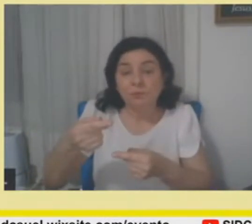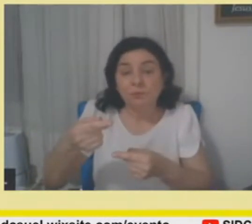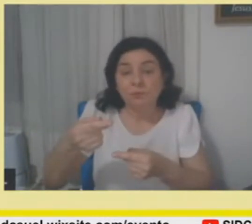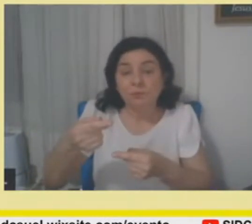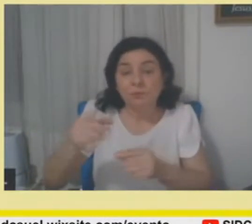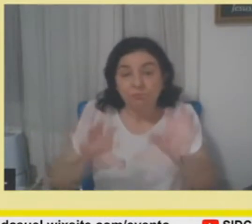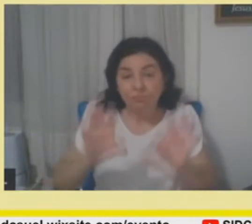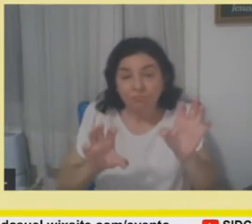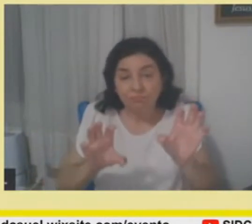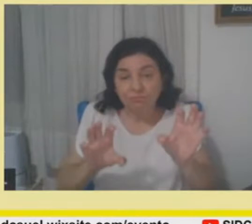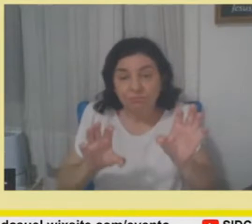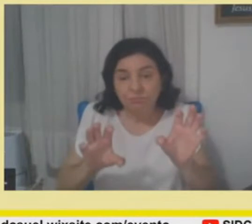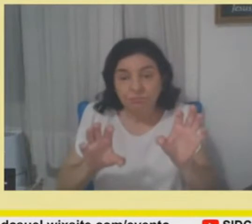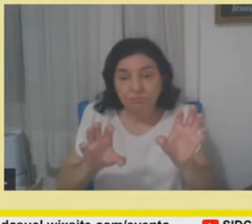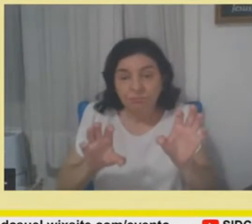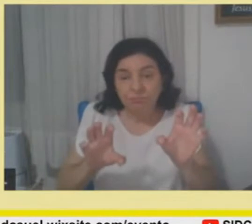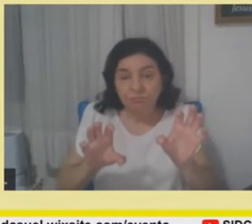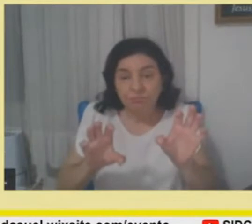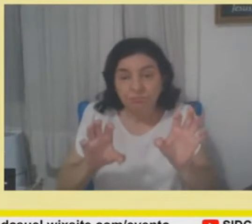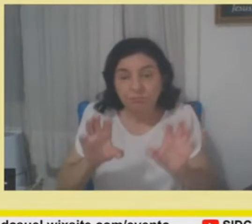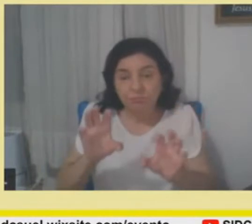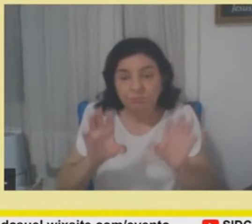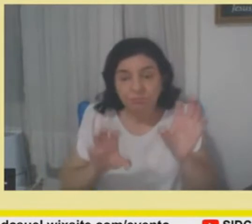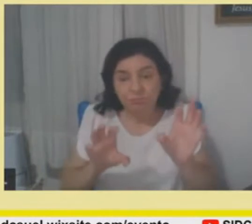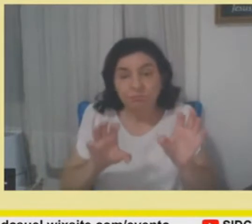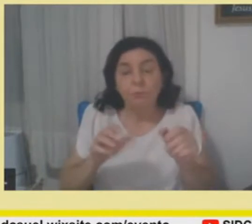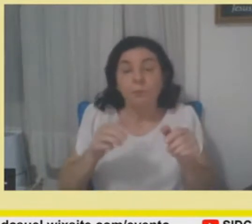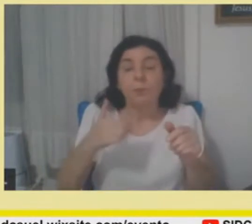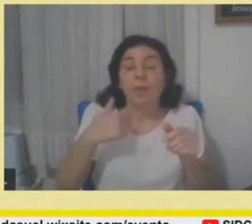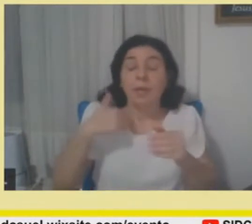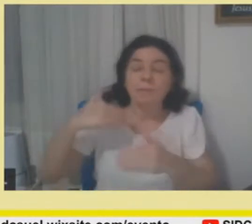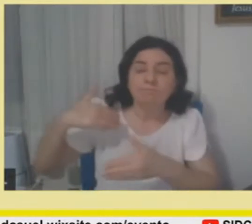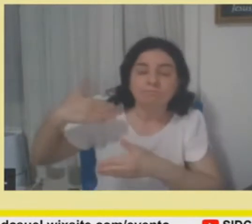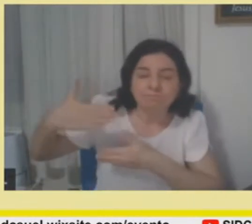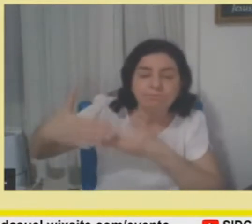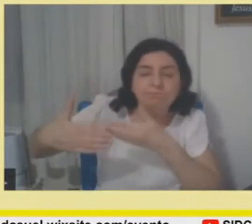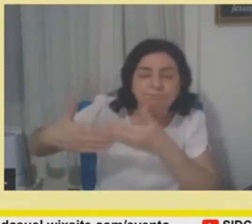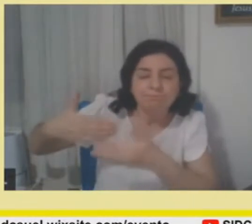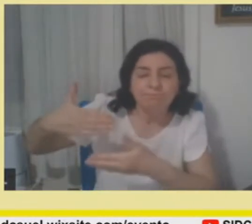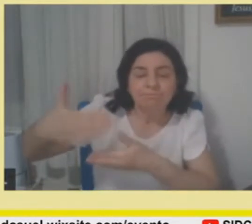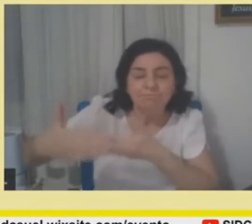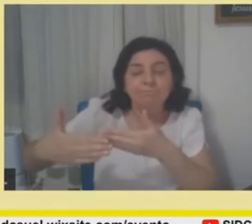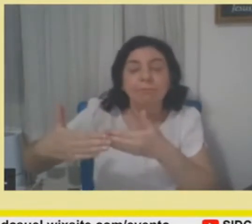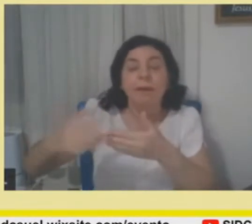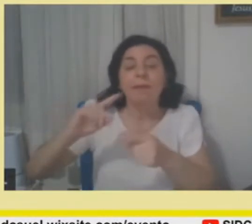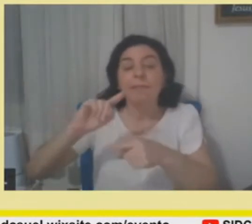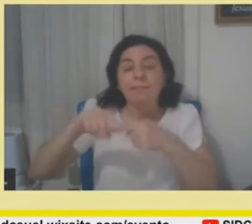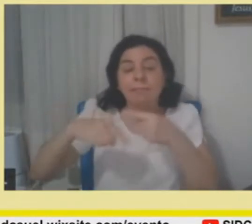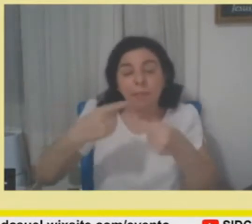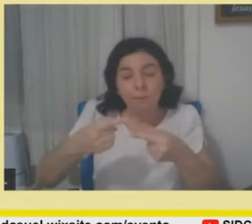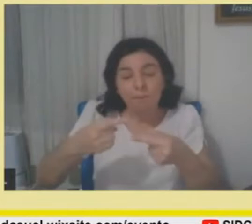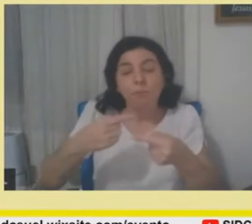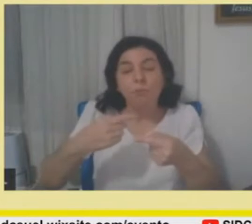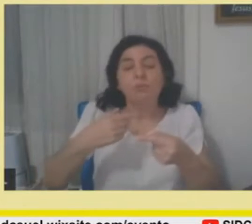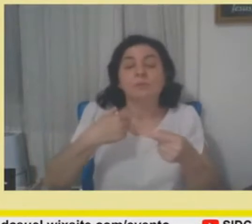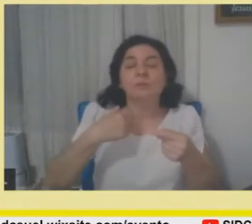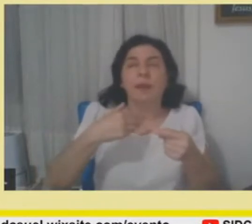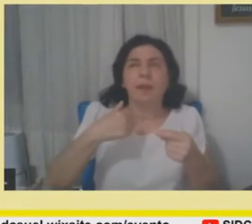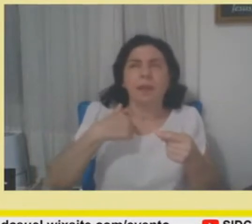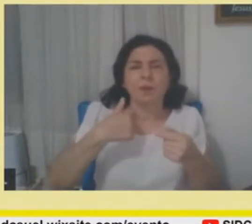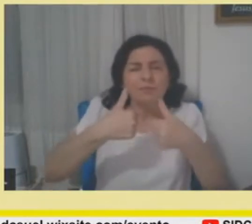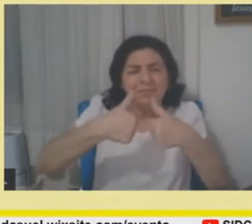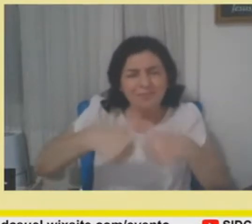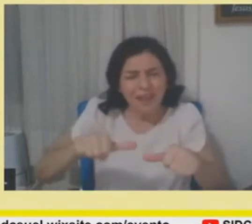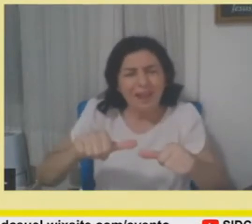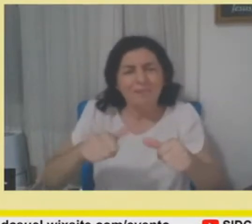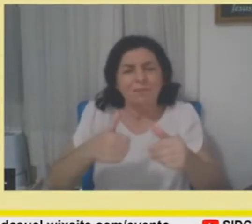poucos. Ai, tá travando? Ai, tá travando? Ah, tá. Aí aos poucos